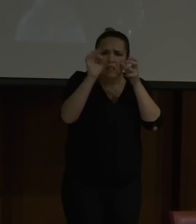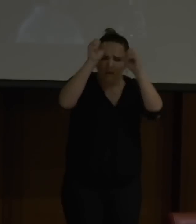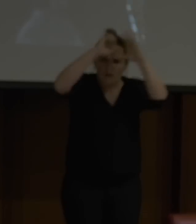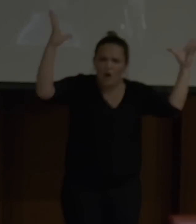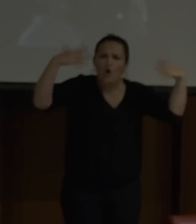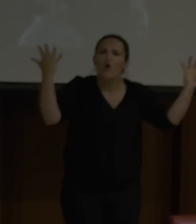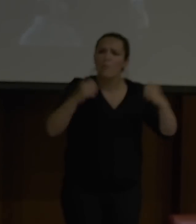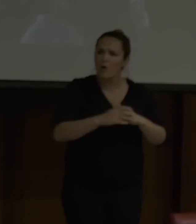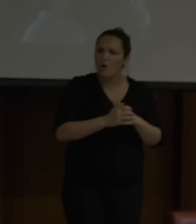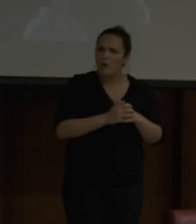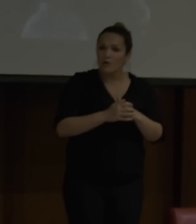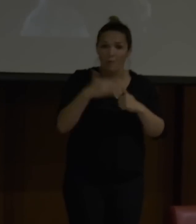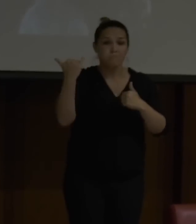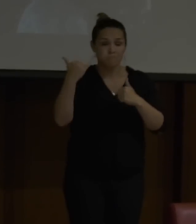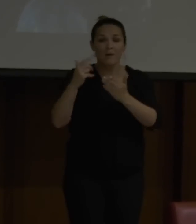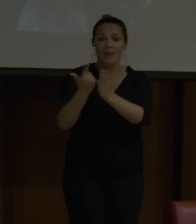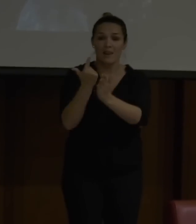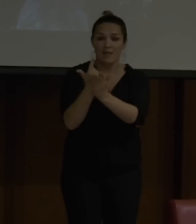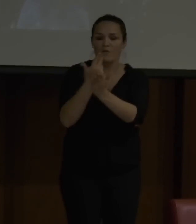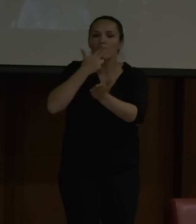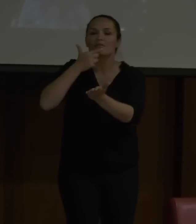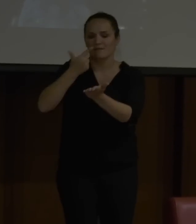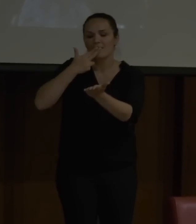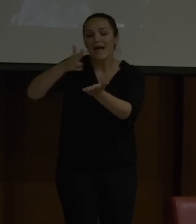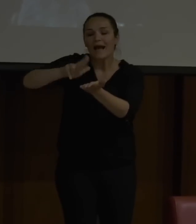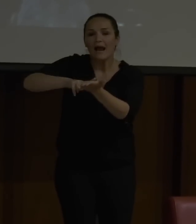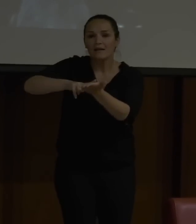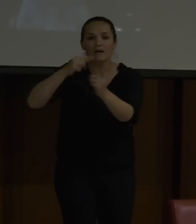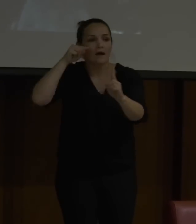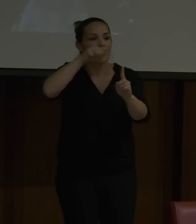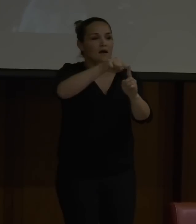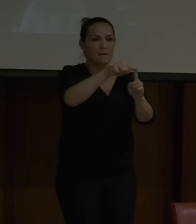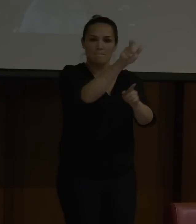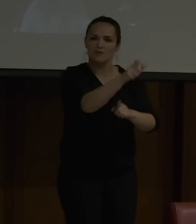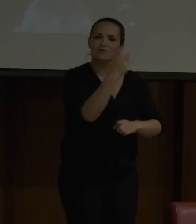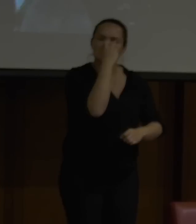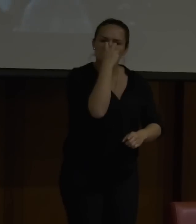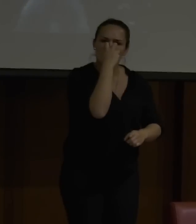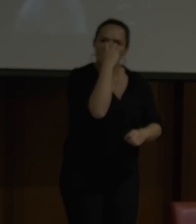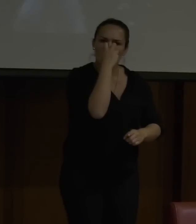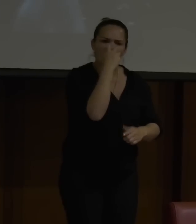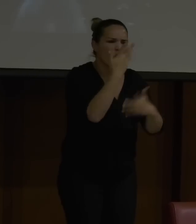sobre ciegos para uso de los que no ven, Diderot narra su diálogo con una joven ciega.